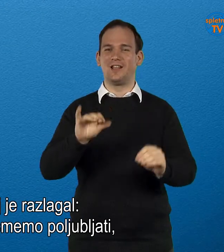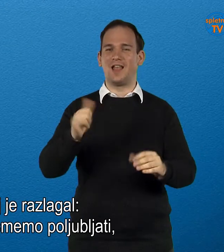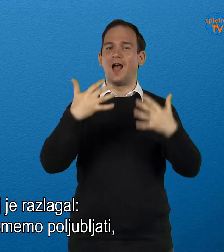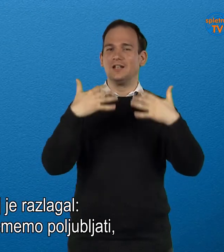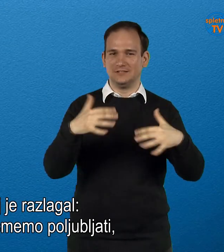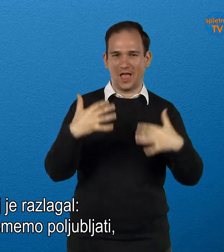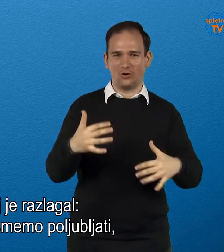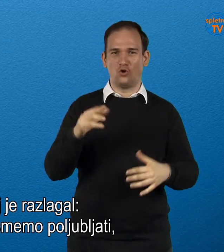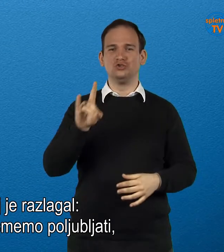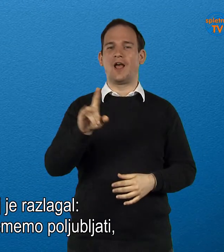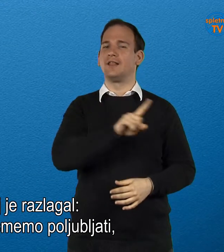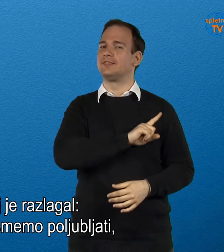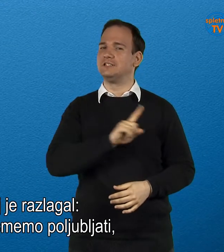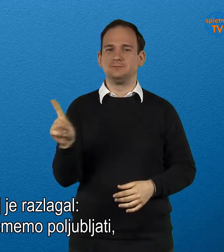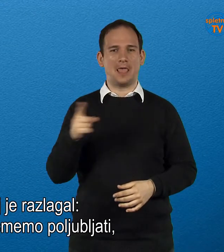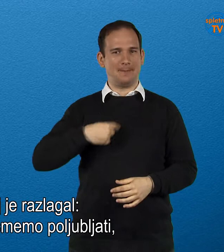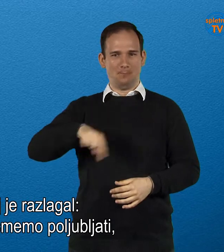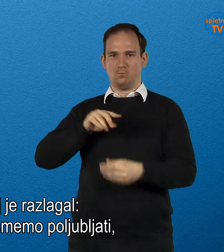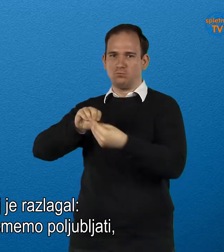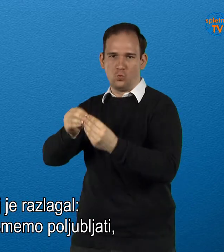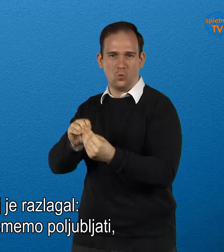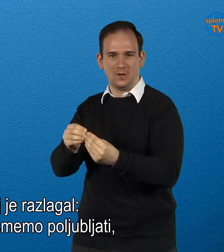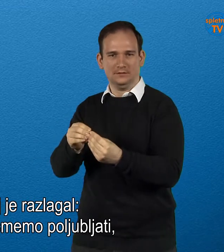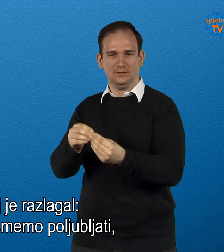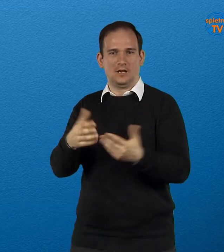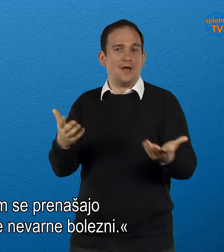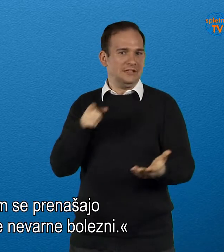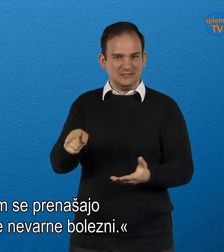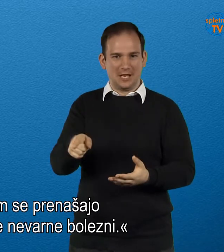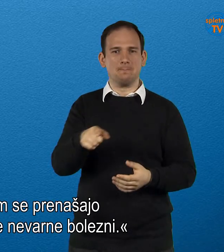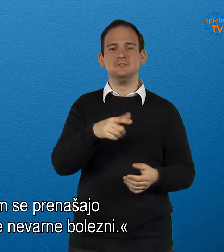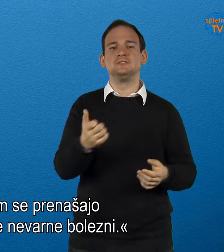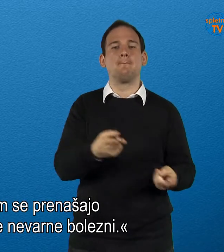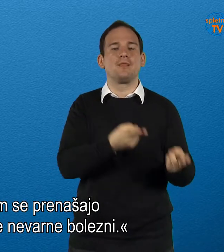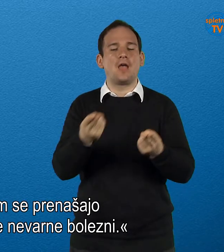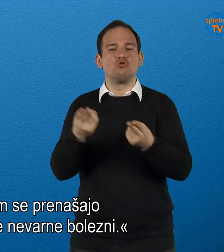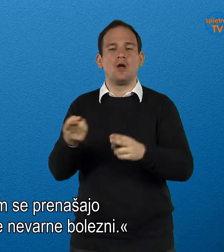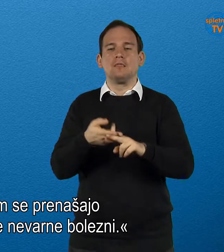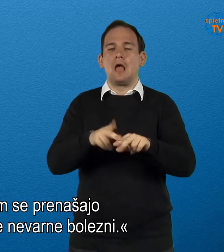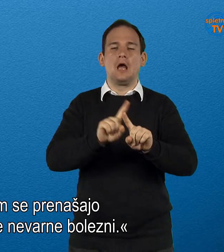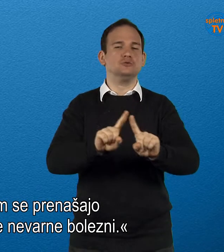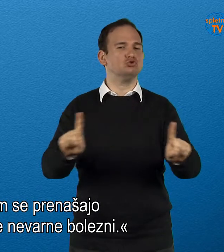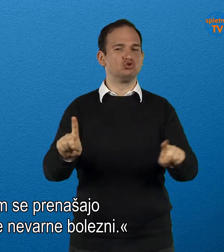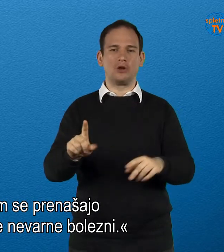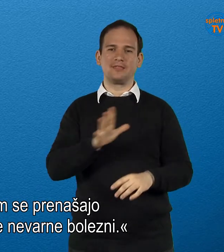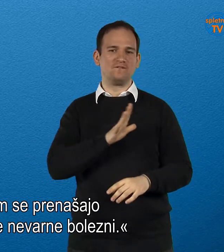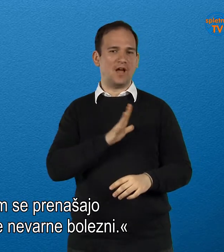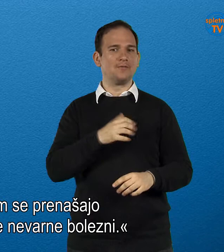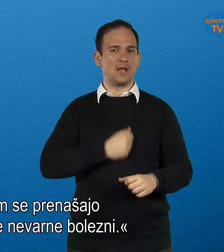Učitelj je razlagal: živali ne smemo poljubljati, kajti s tem se prenašajo najrazličnejše